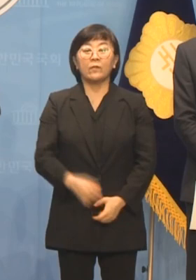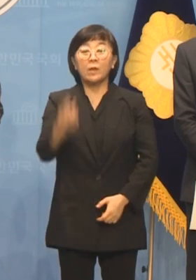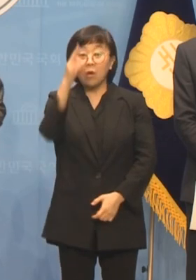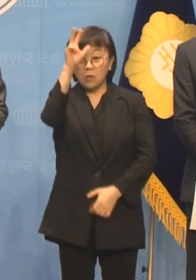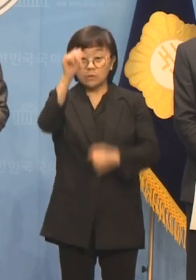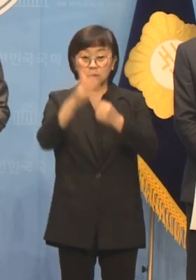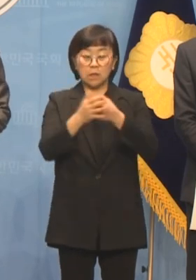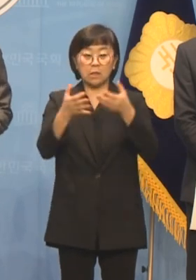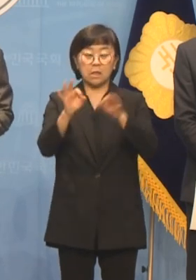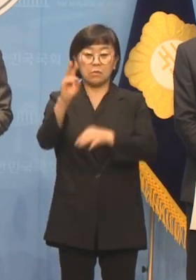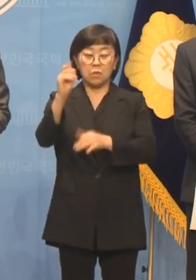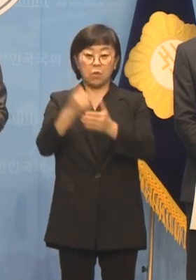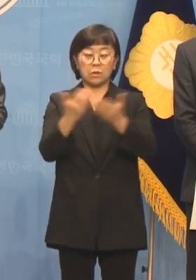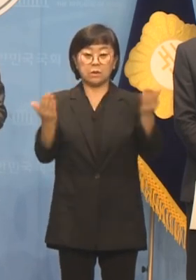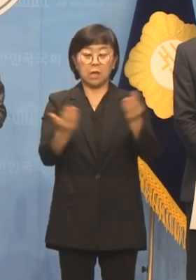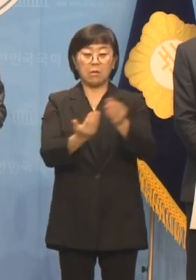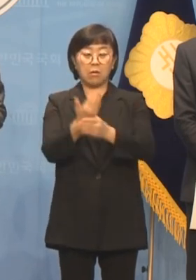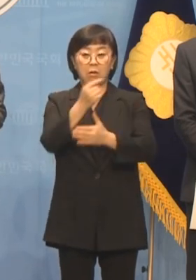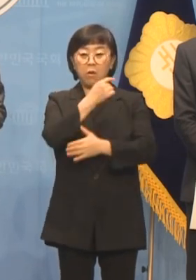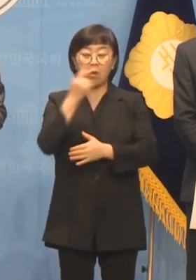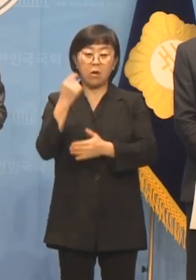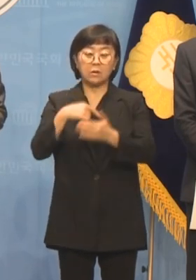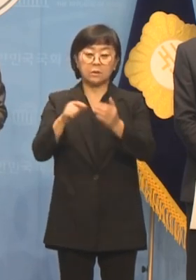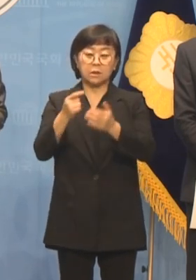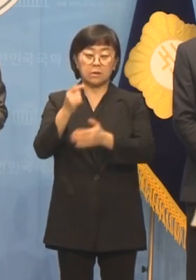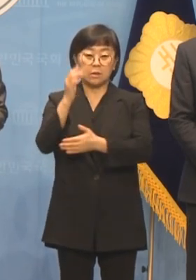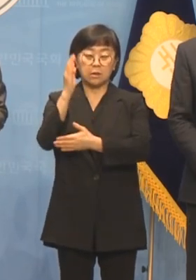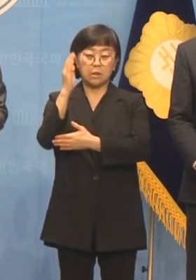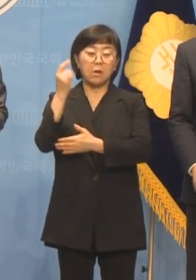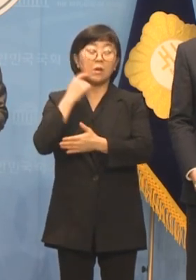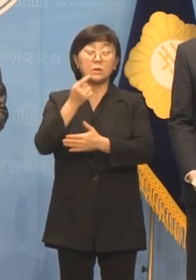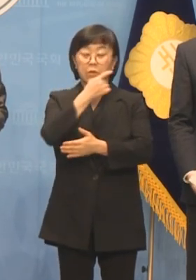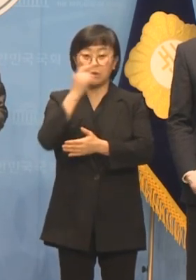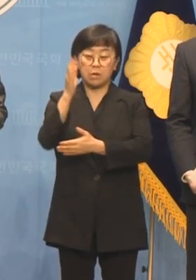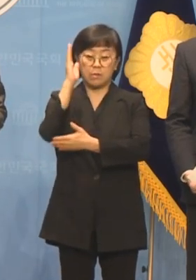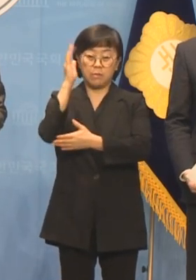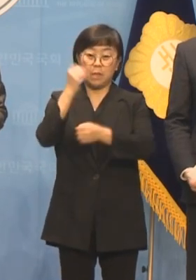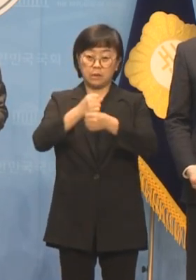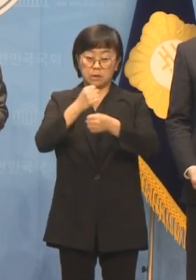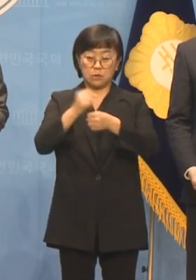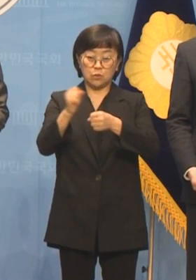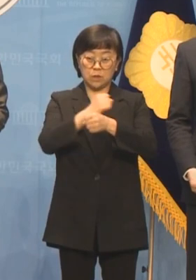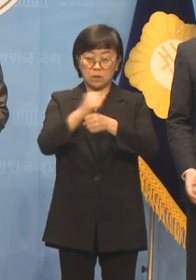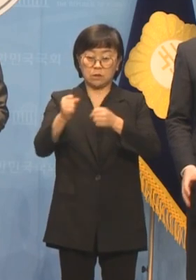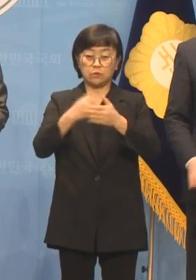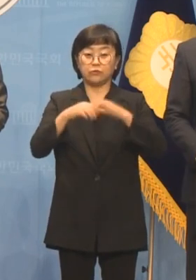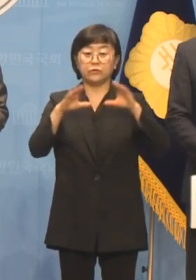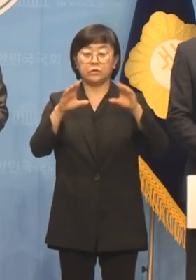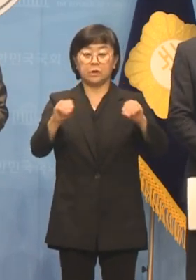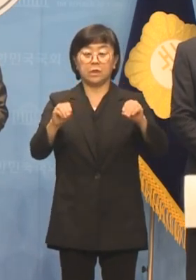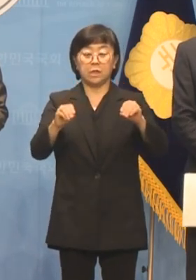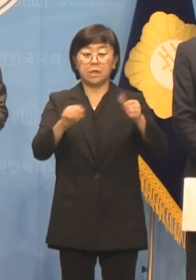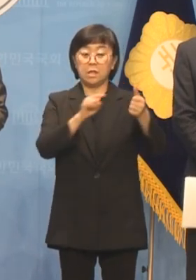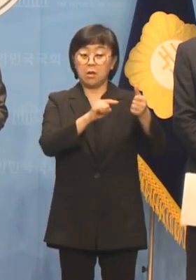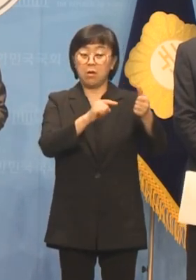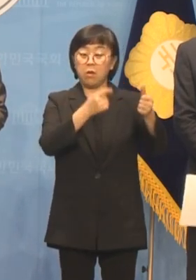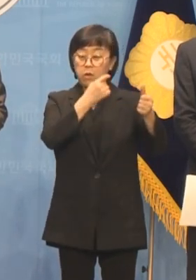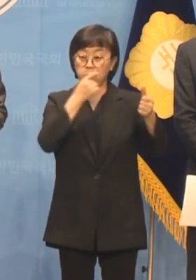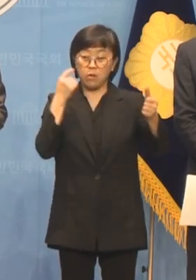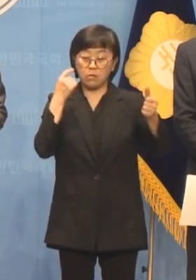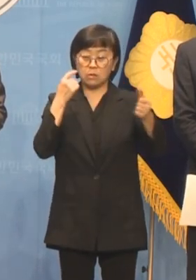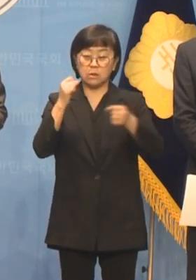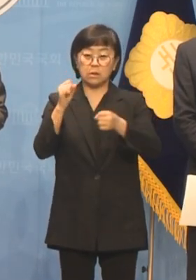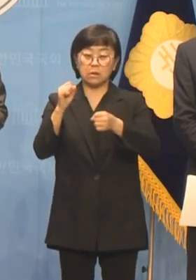검찰은 김용 사건 위증조작 언론 플레이를 당장 중단하라. 최근 언론 보도를 보면 검찰은 김용 재판에서 위증이 있었고